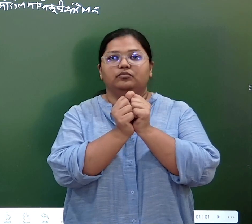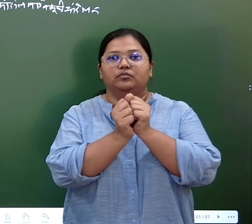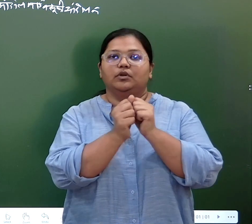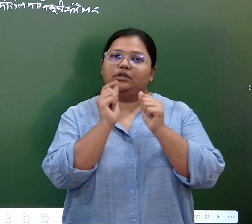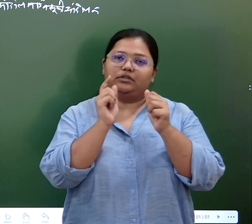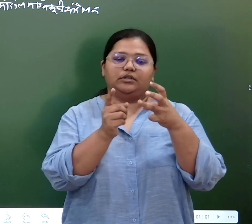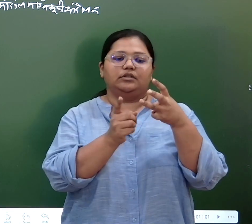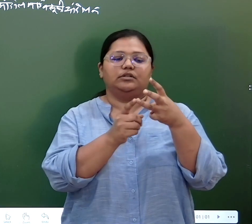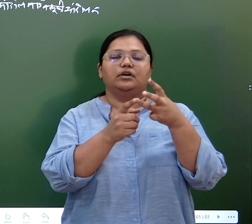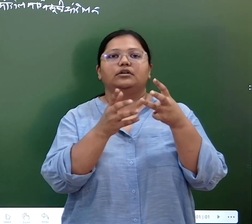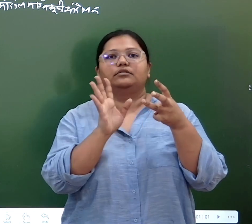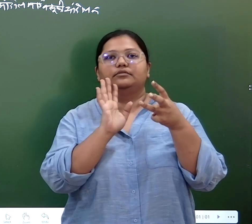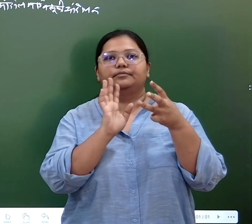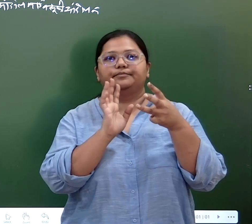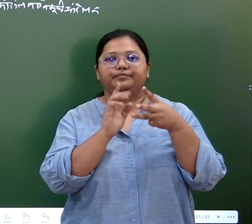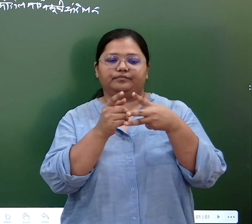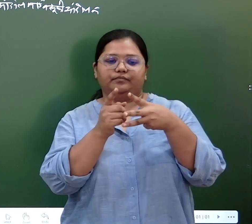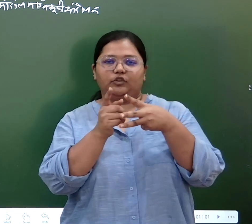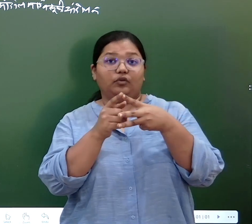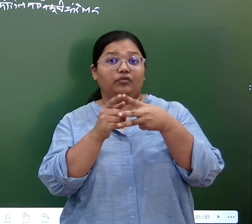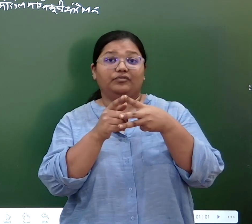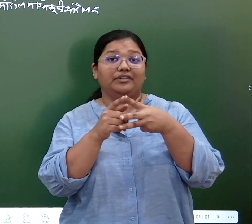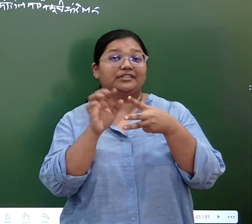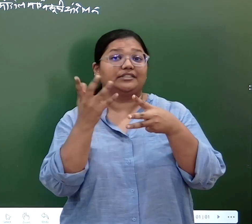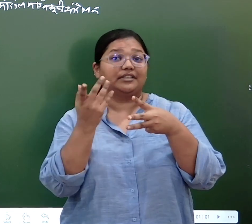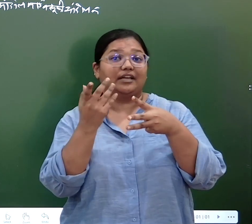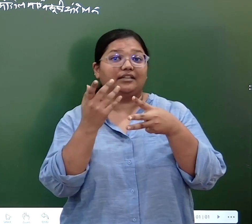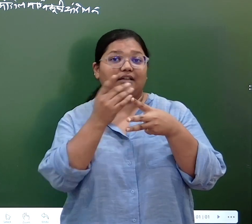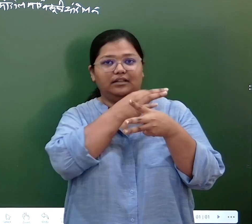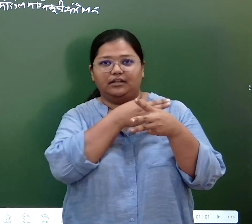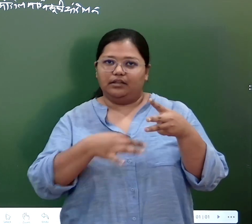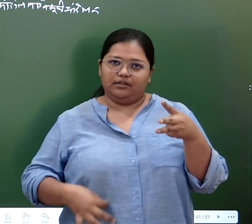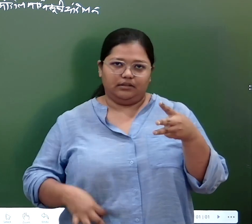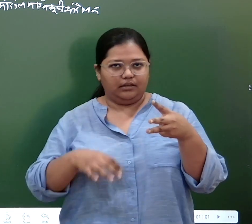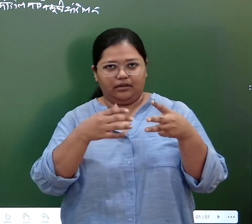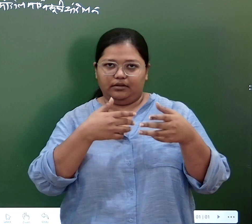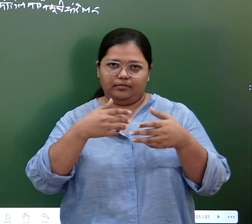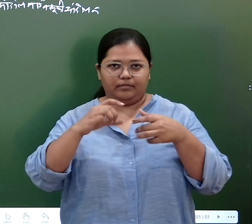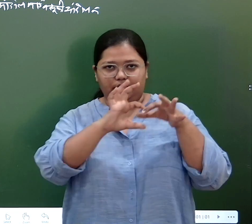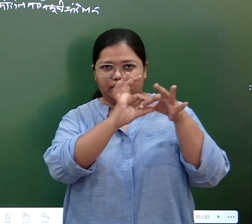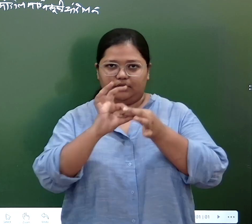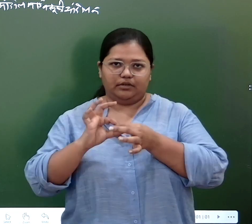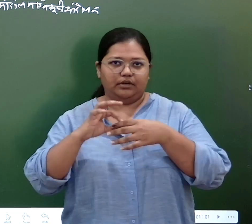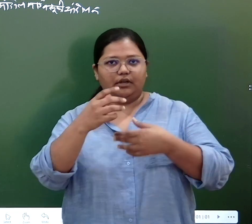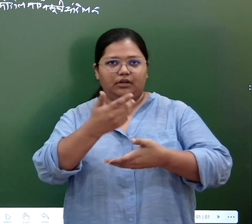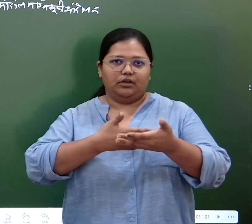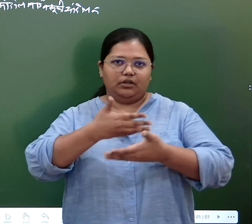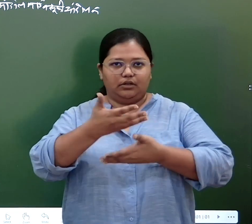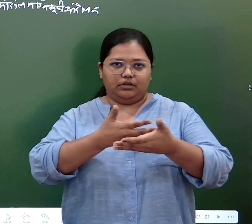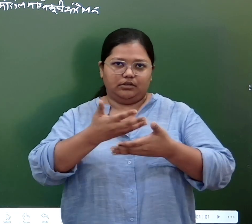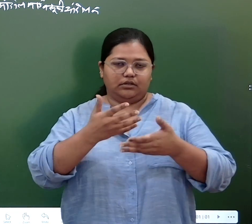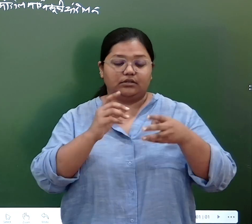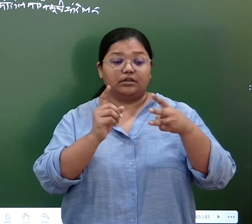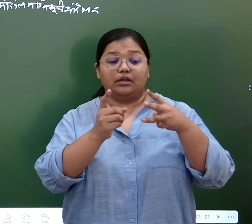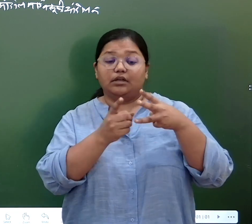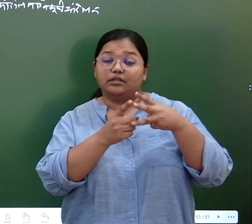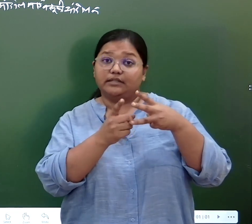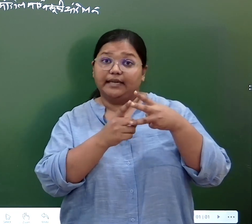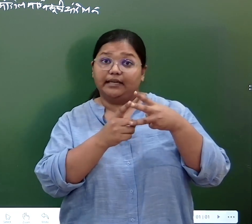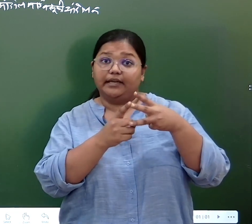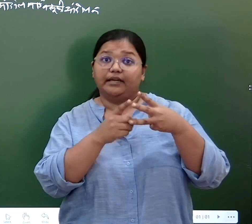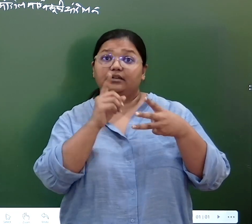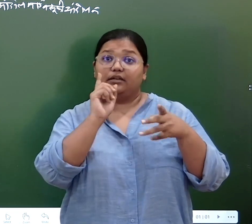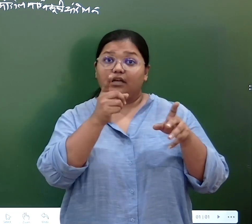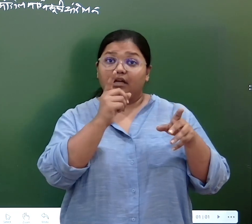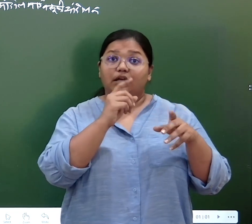कि कुछ संत आए कि सिर्फ धर्म के बारे में बात करें, दूसरे चरणों में आए कि कुछ संत धर्म और